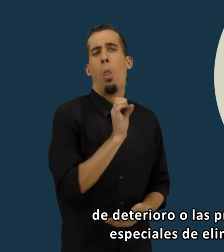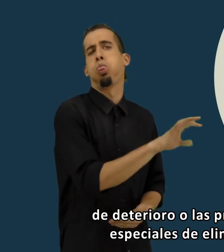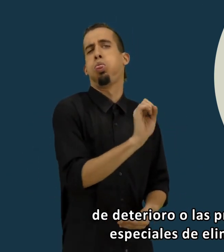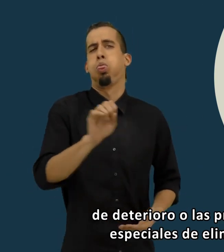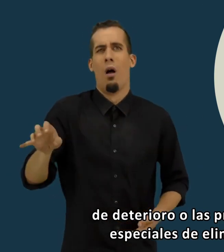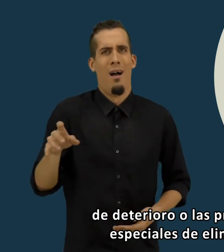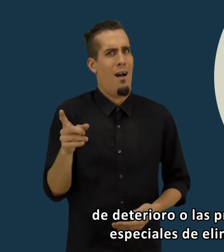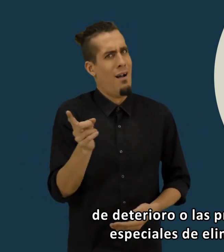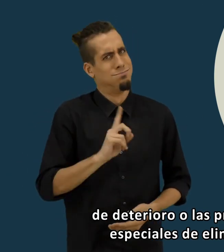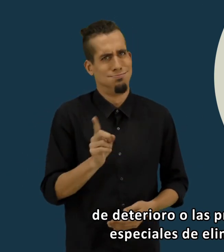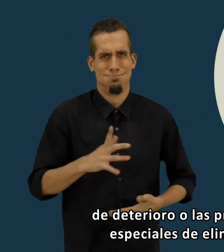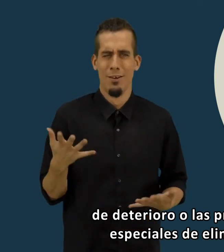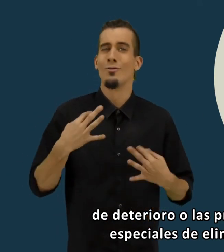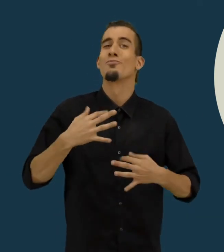de eliminación.